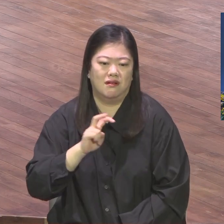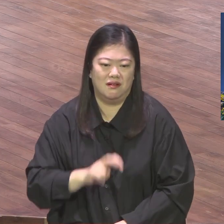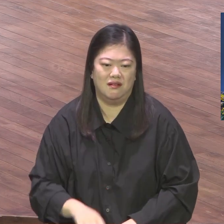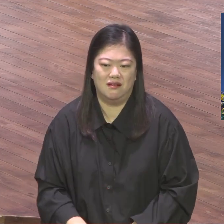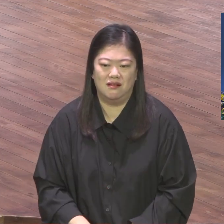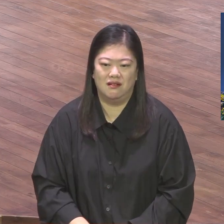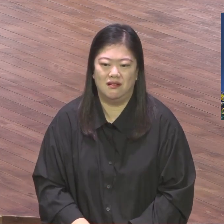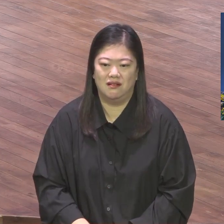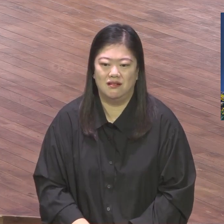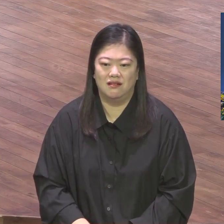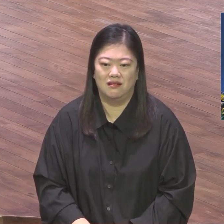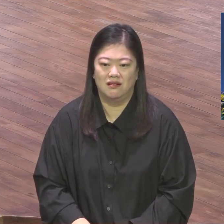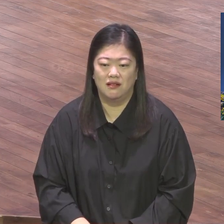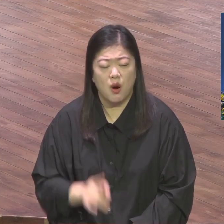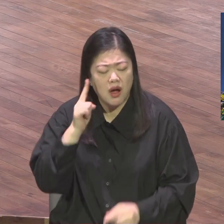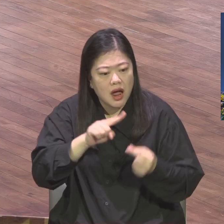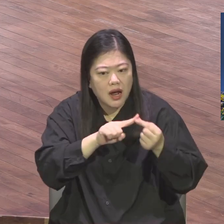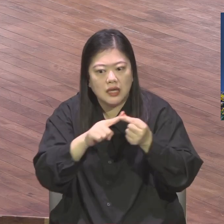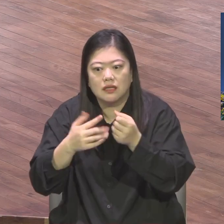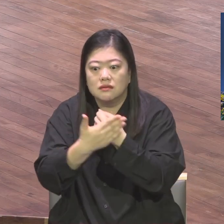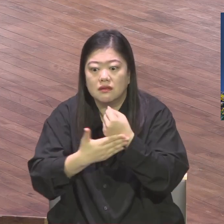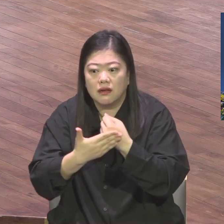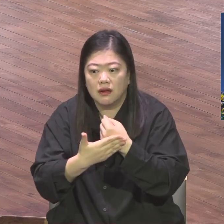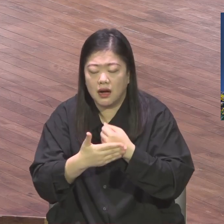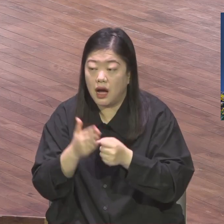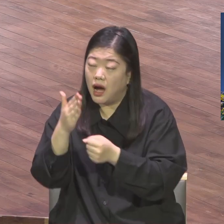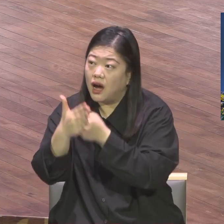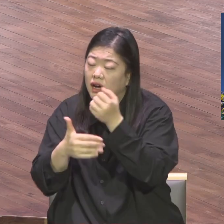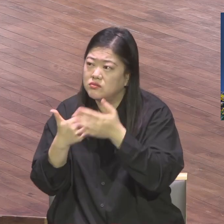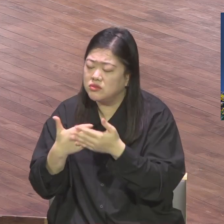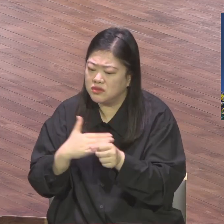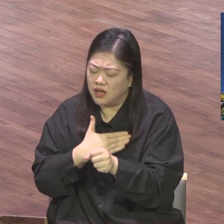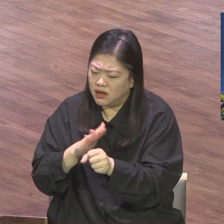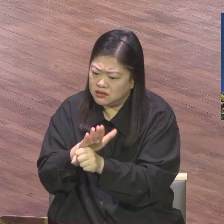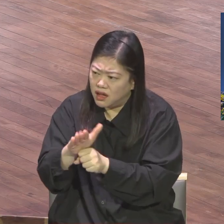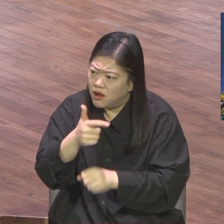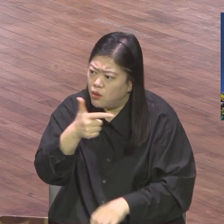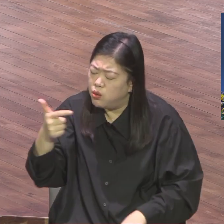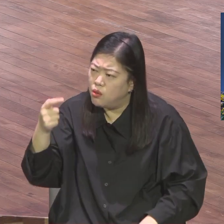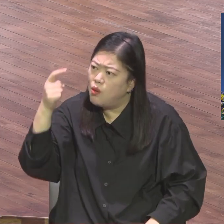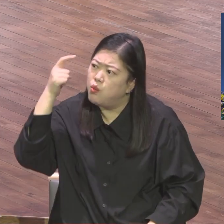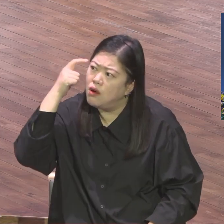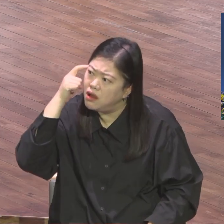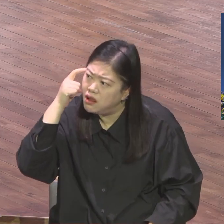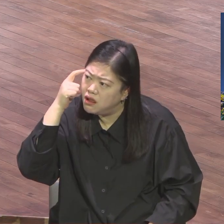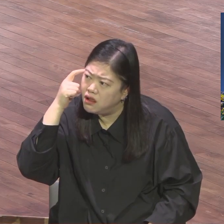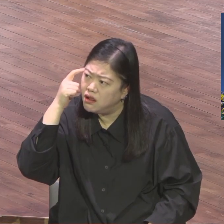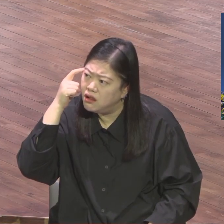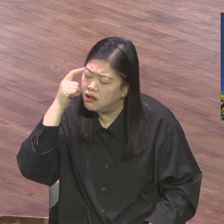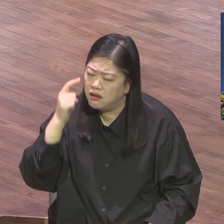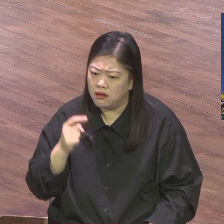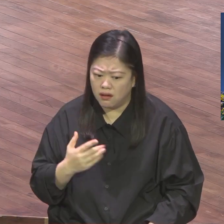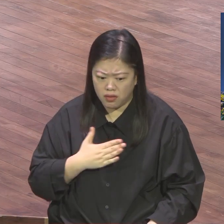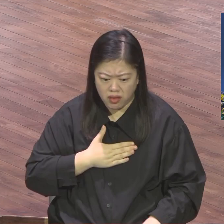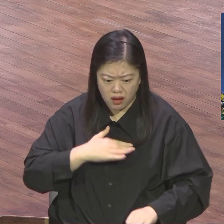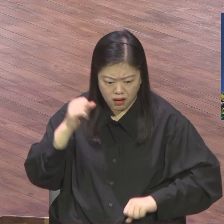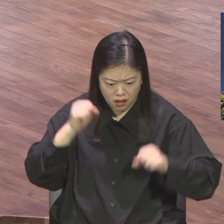청년대입니다. 청년대. 왜 나를 이렇게 사랑하시는지 그걸 엄청 깊이 생각해 체험한 적이